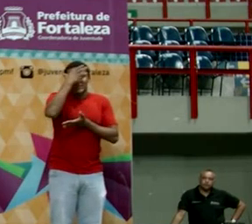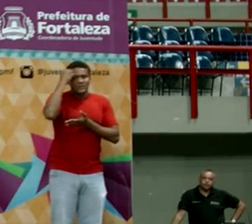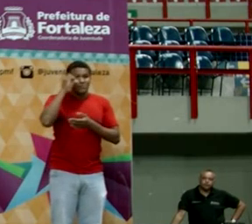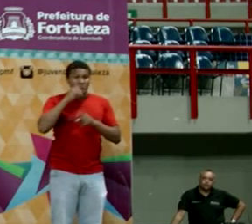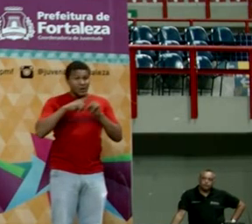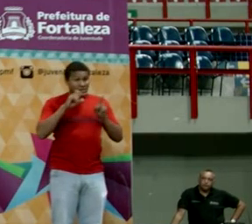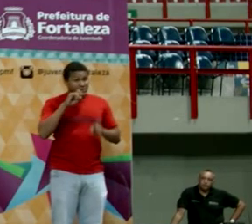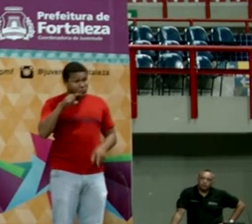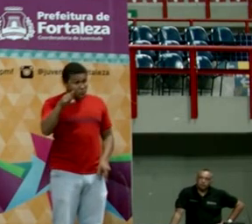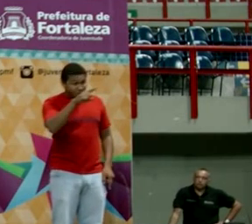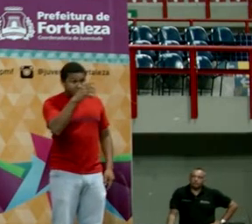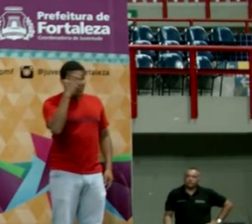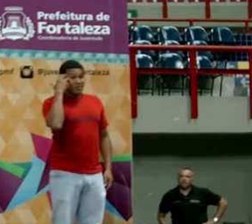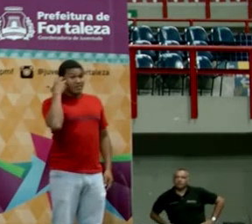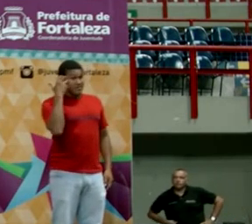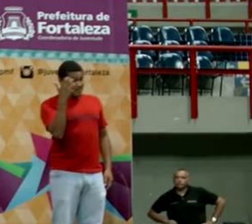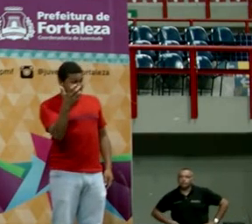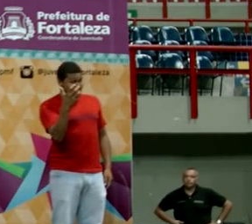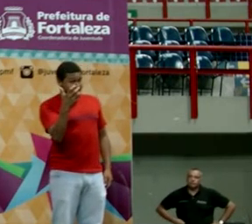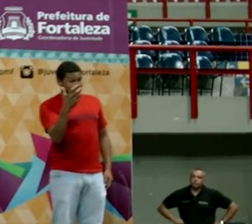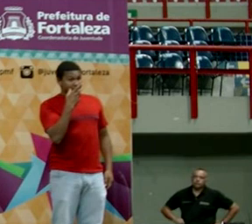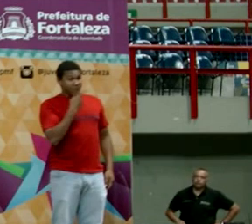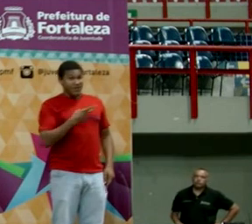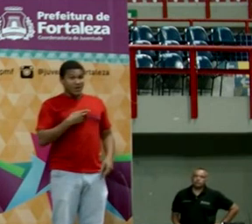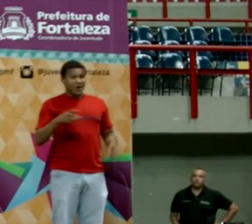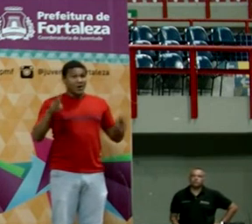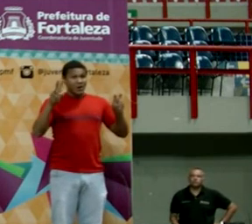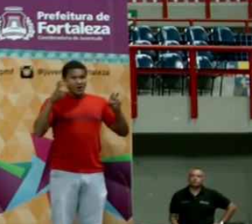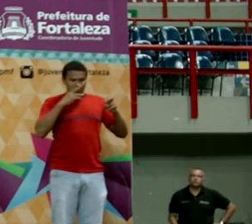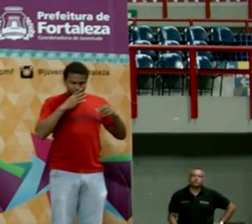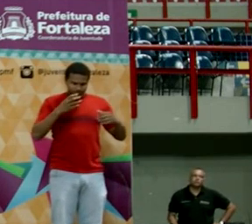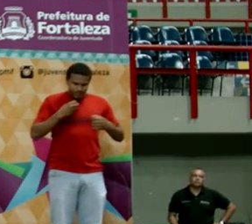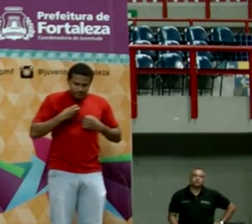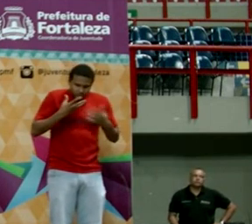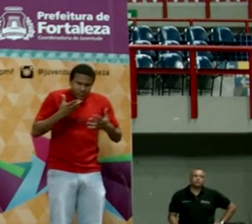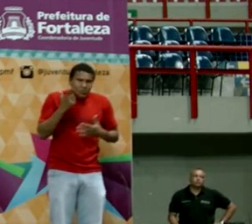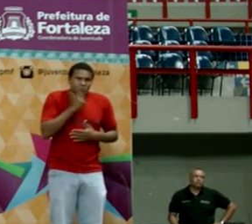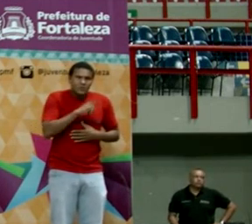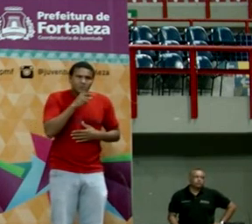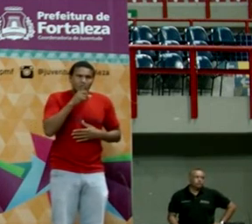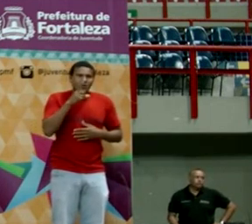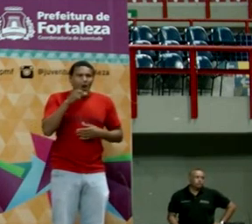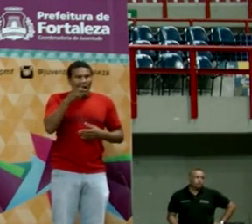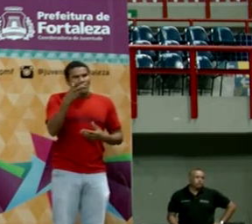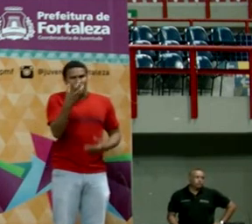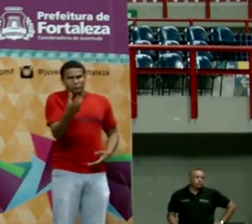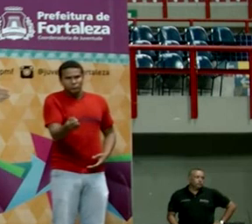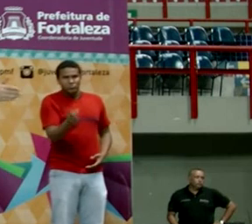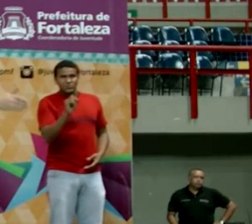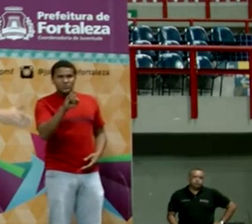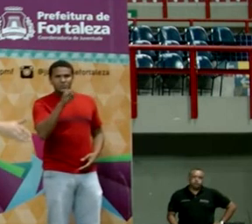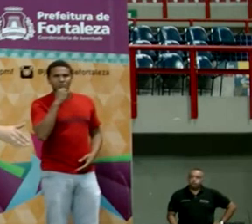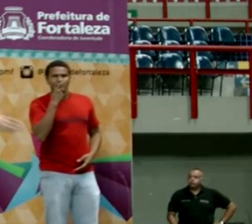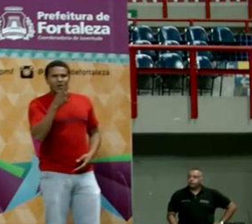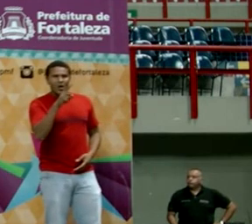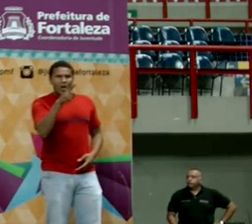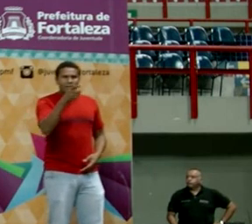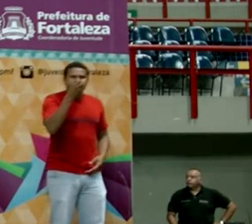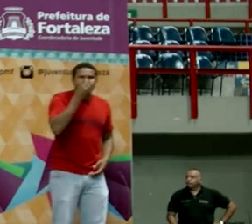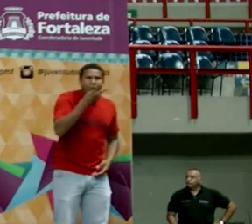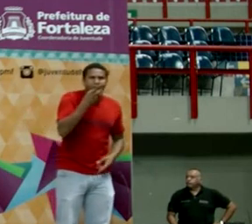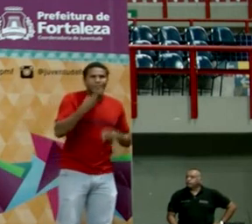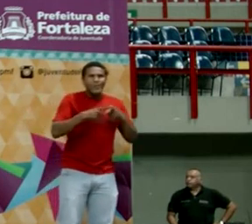se você quiser acreditar no que é dito de fora de você, a gente aceita. Do mesmo jeito que você não vai ser bom se eu disser que você é